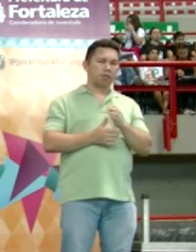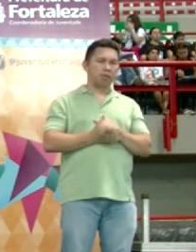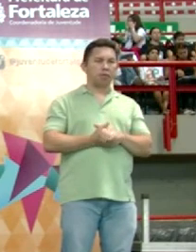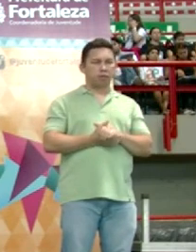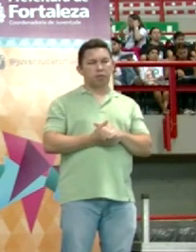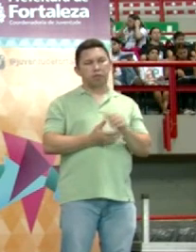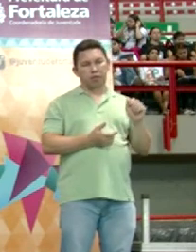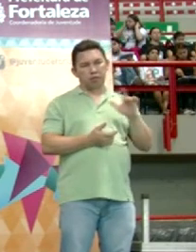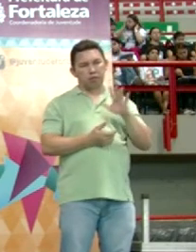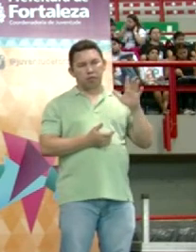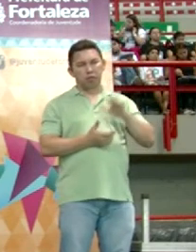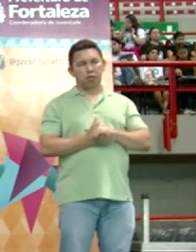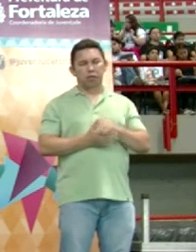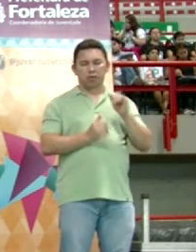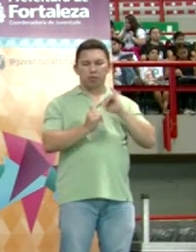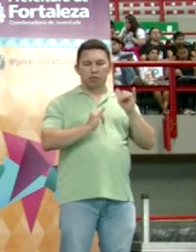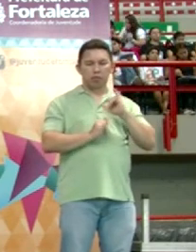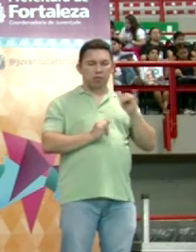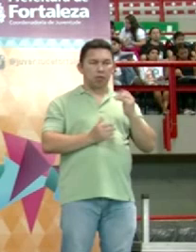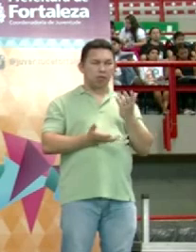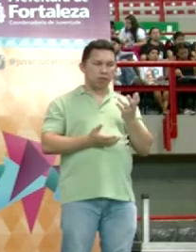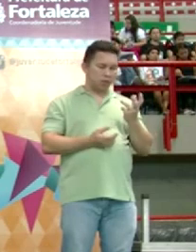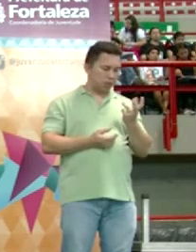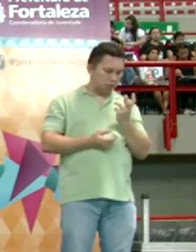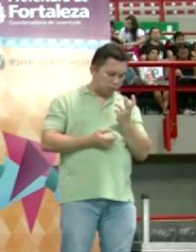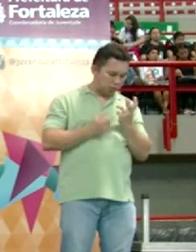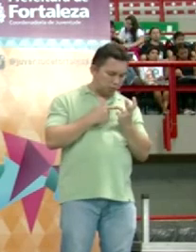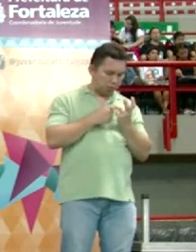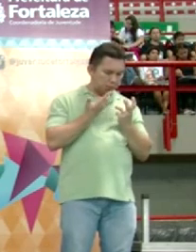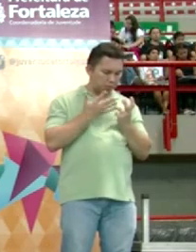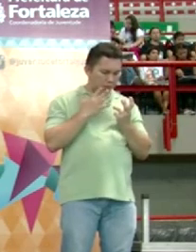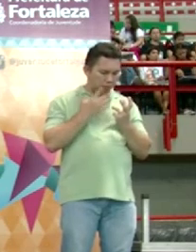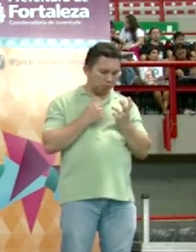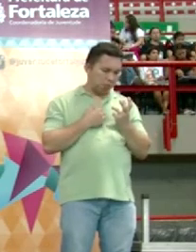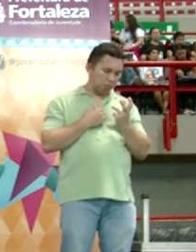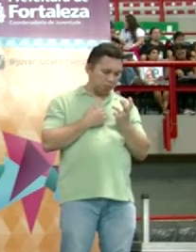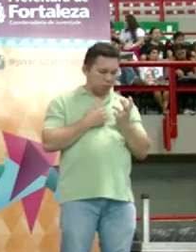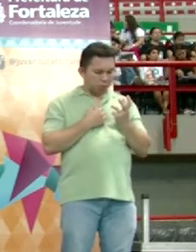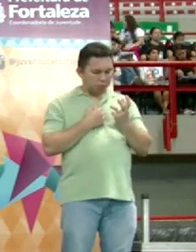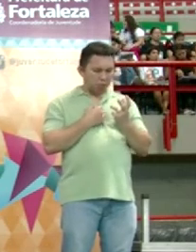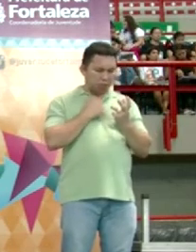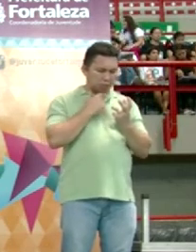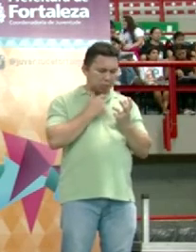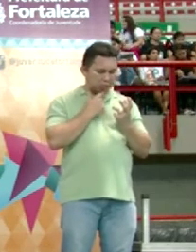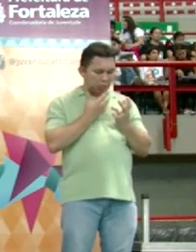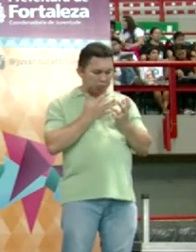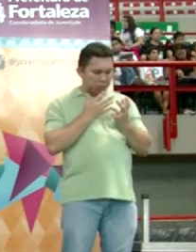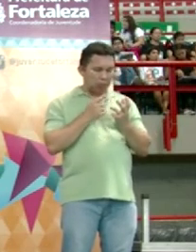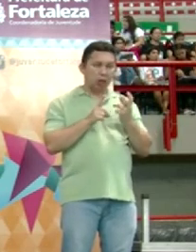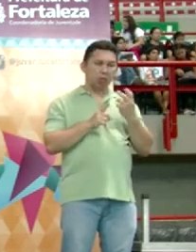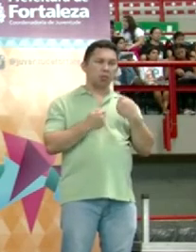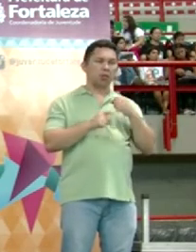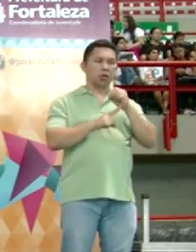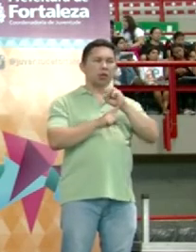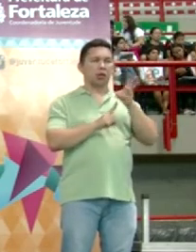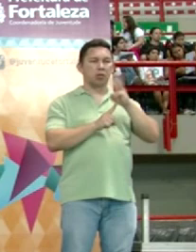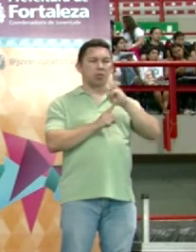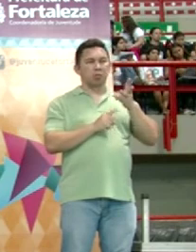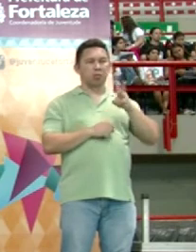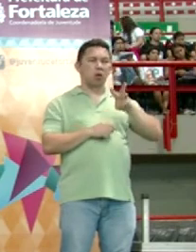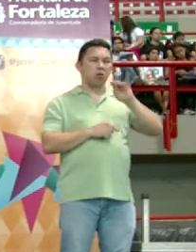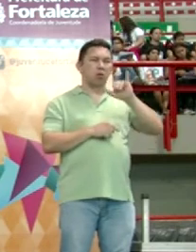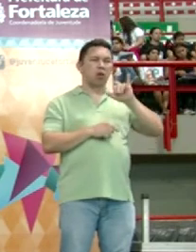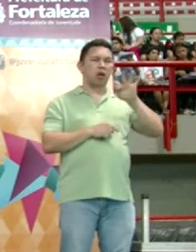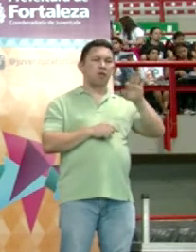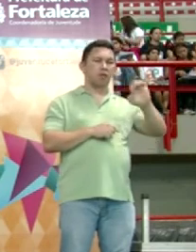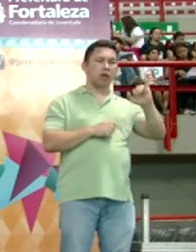boa é cara, né? A minha, por exemplo, eu não consigo assistir não, minha internet é razoável. Não dá para assistir no meu celular se não tiver Wi-Fi não. Mas se tiver Wi-Fi,